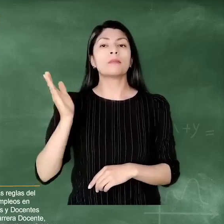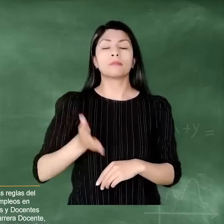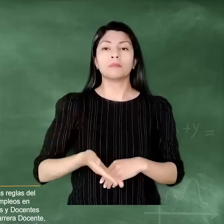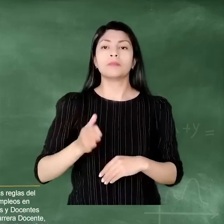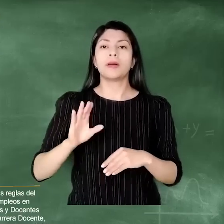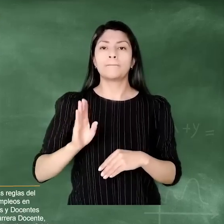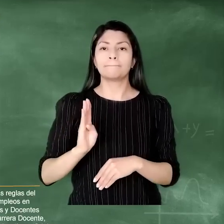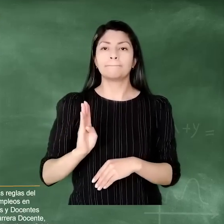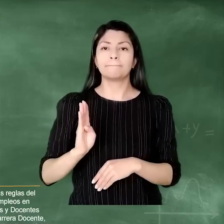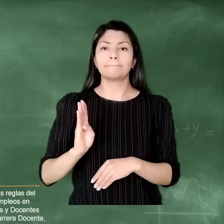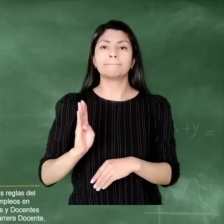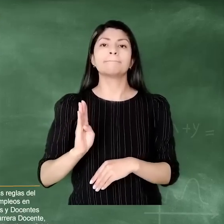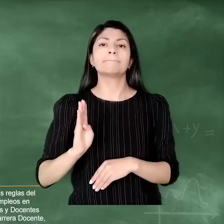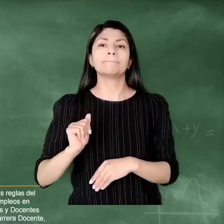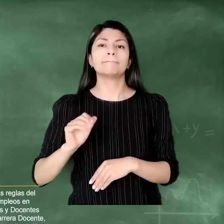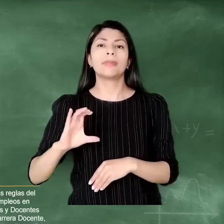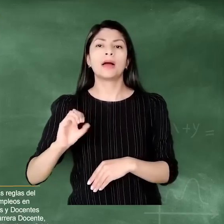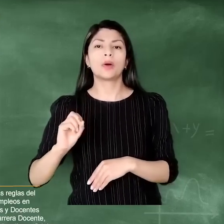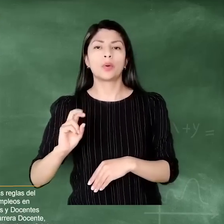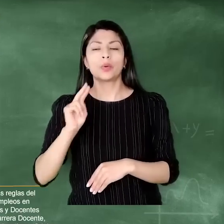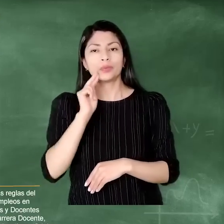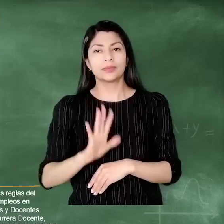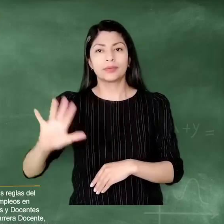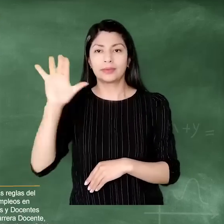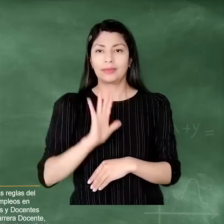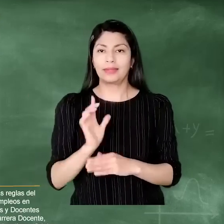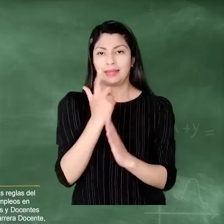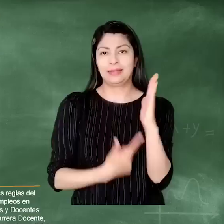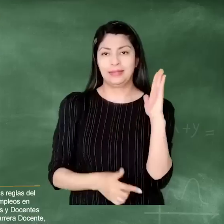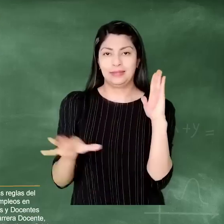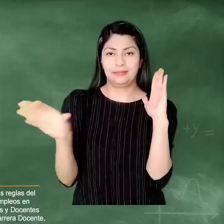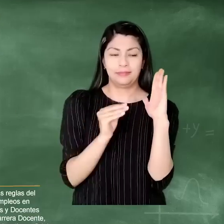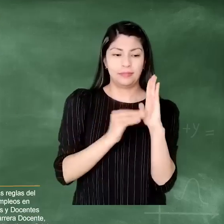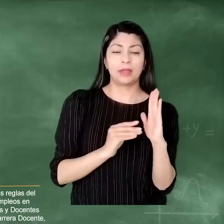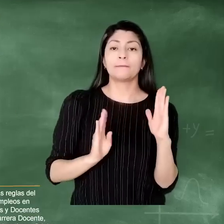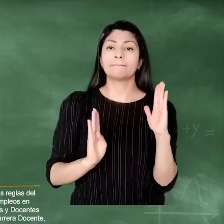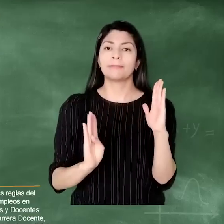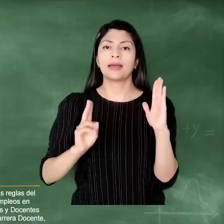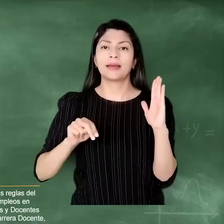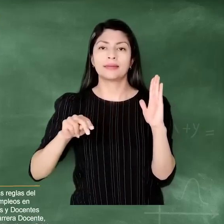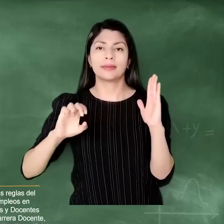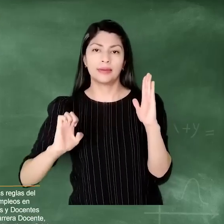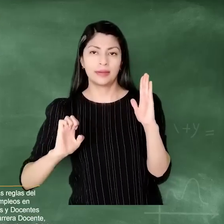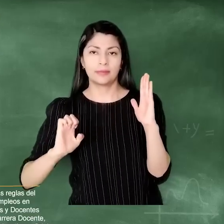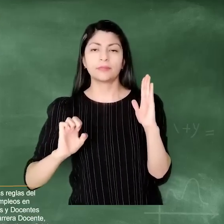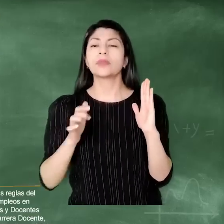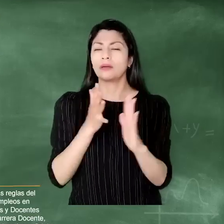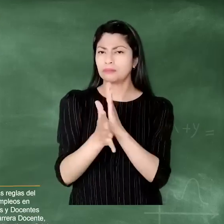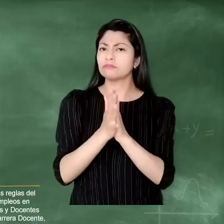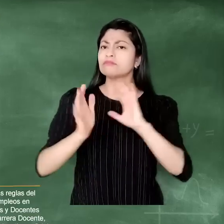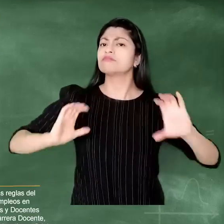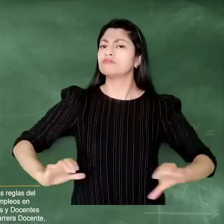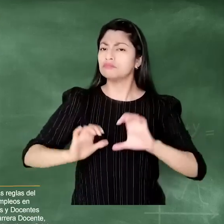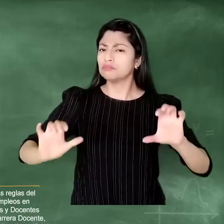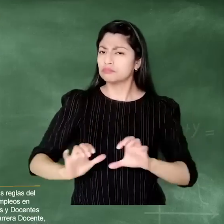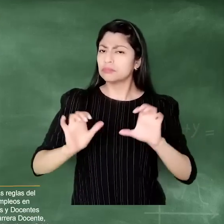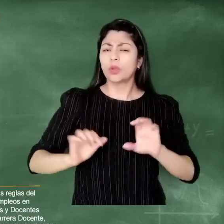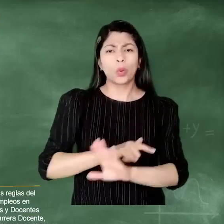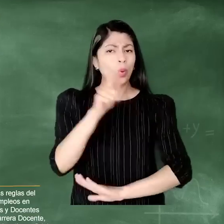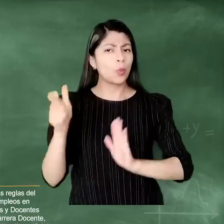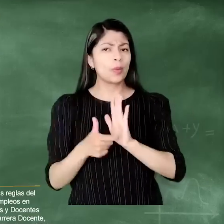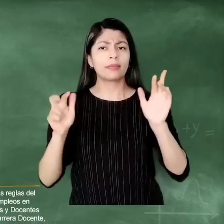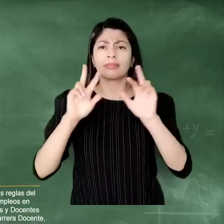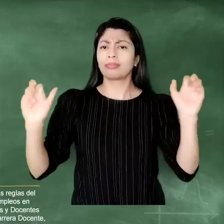www.cnsc.gov.co, enlace, Banco Nacional de Lista de Elegibles, BNLE, se publicarán oficialmente los